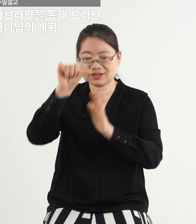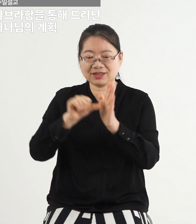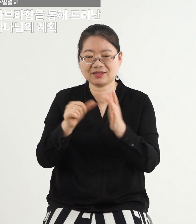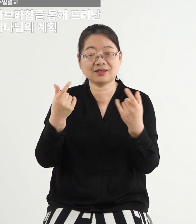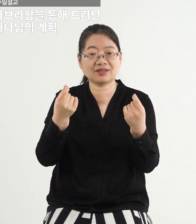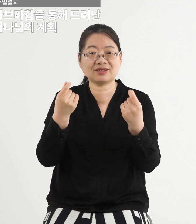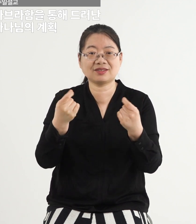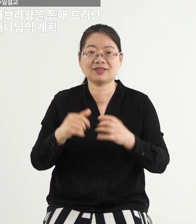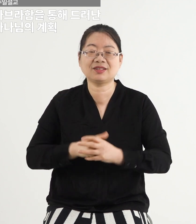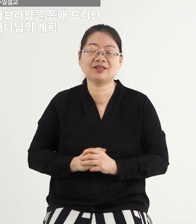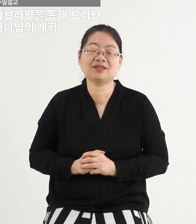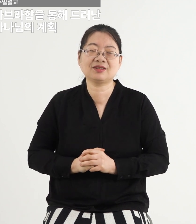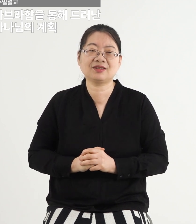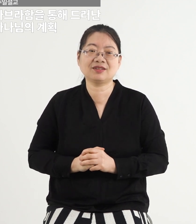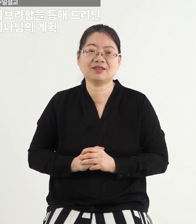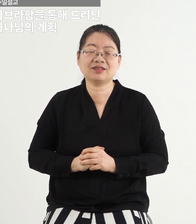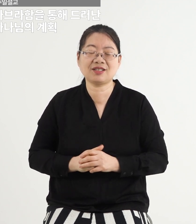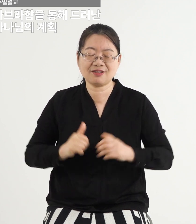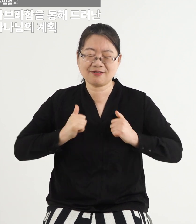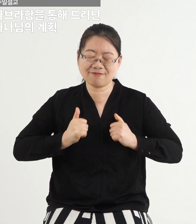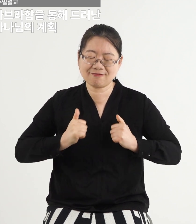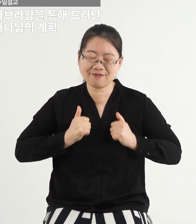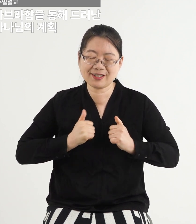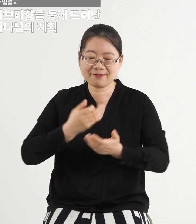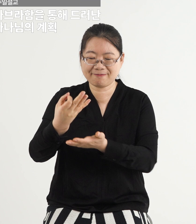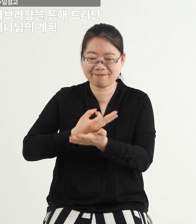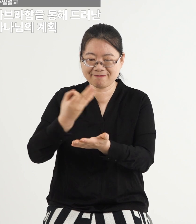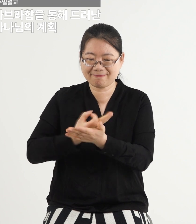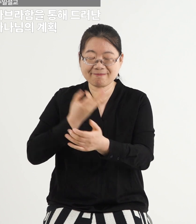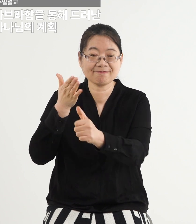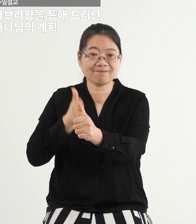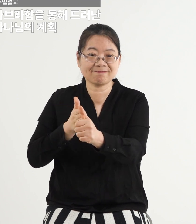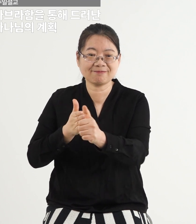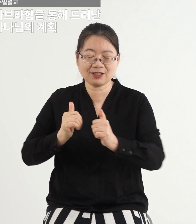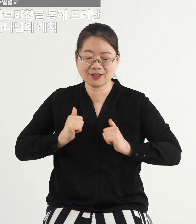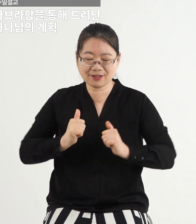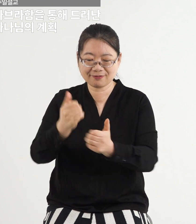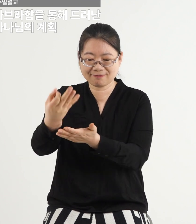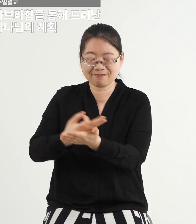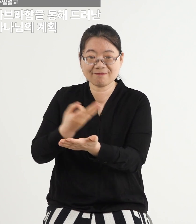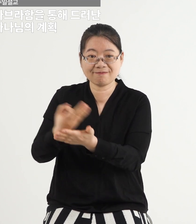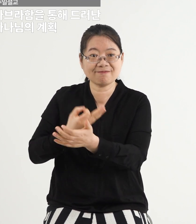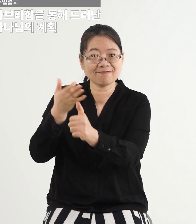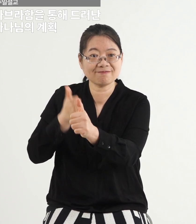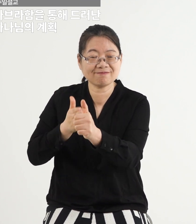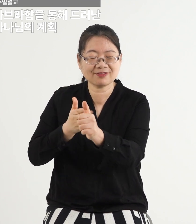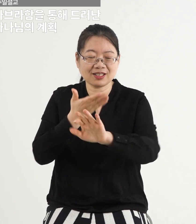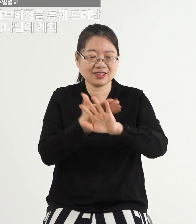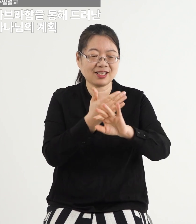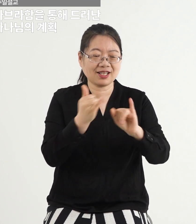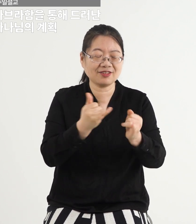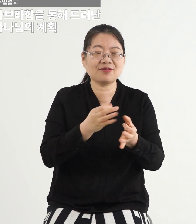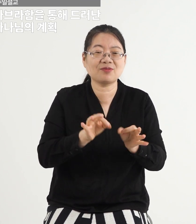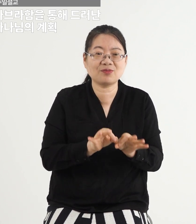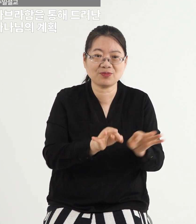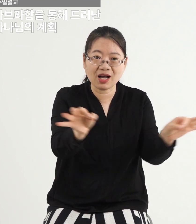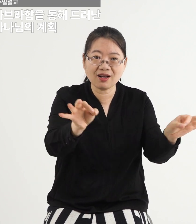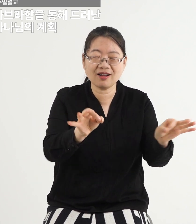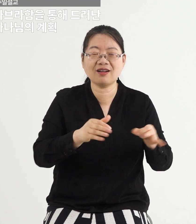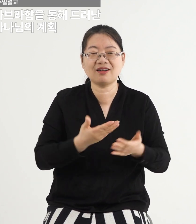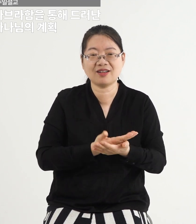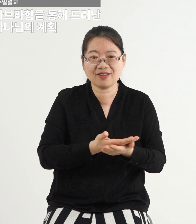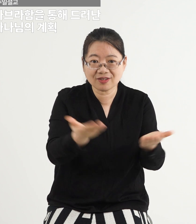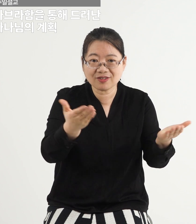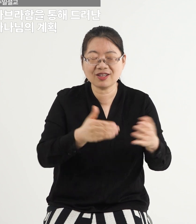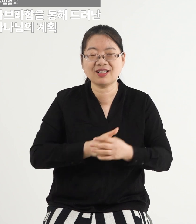있습니다. 그래서 열심히 버세요. 열심히 벌어서 남 주고